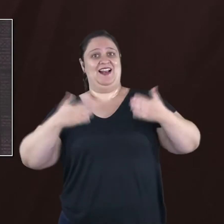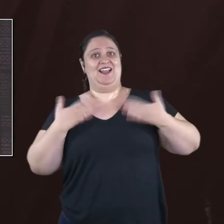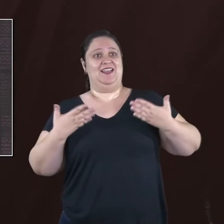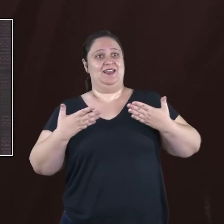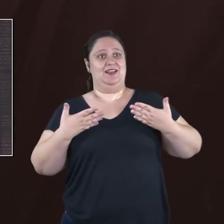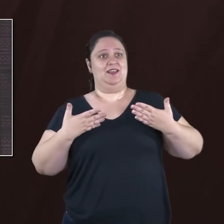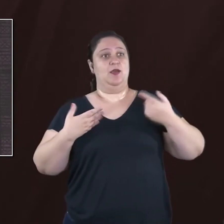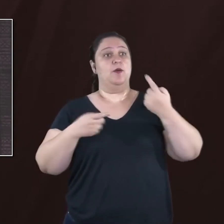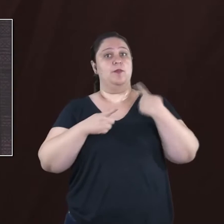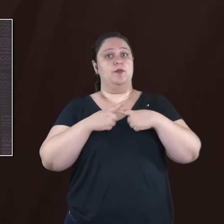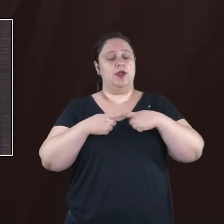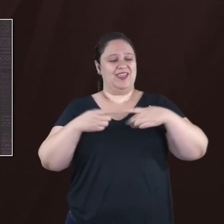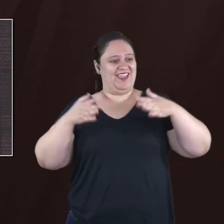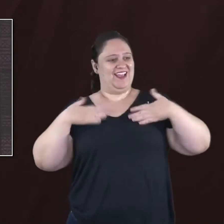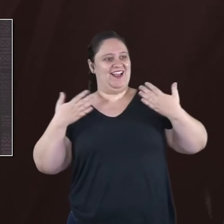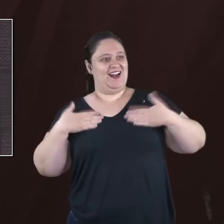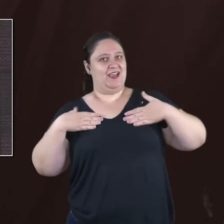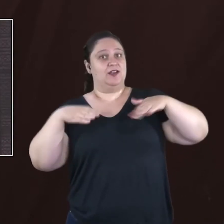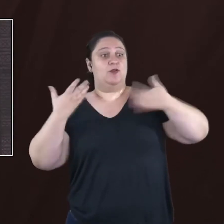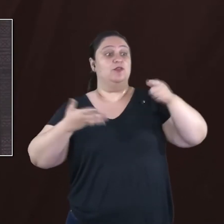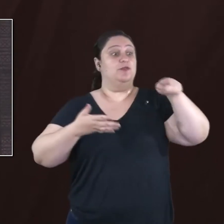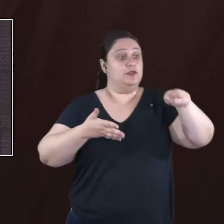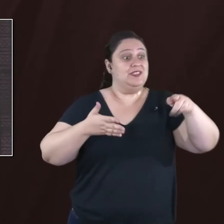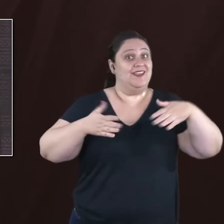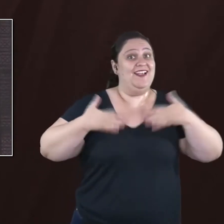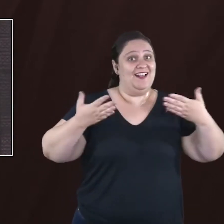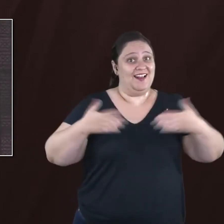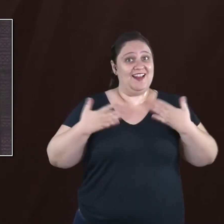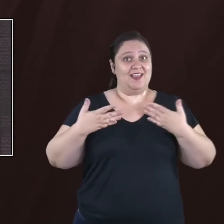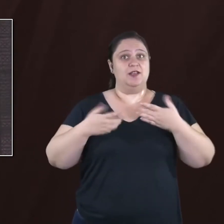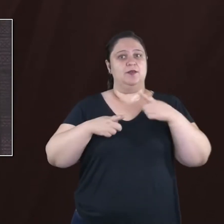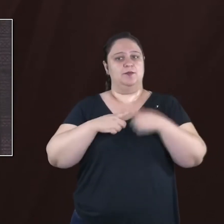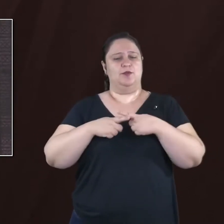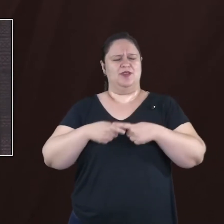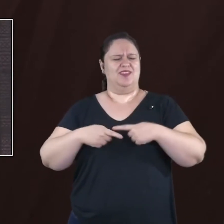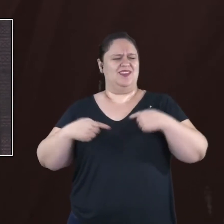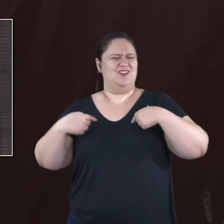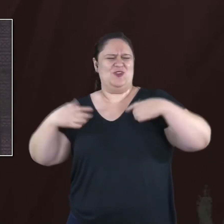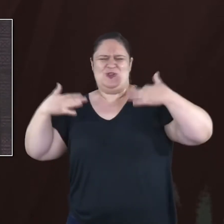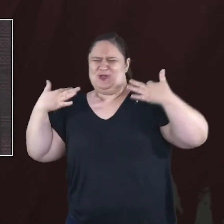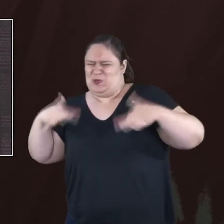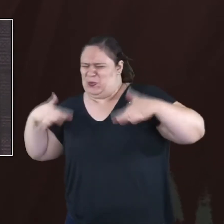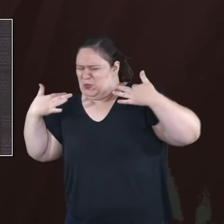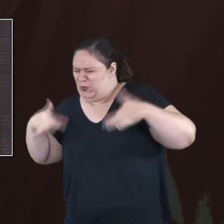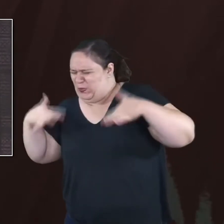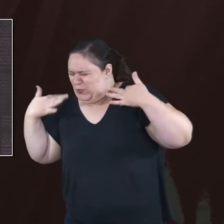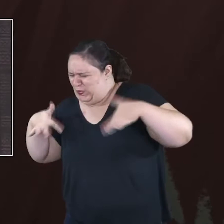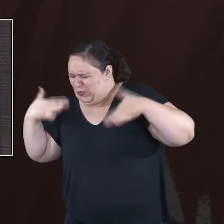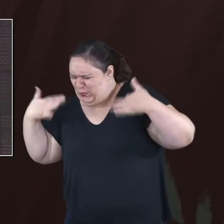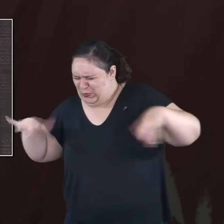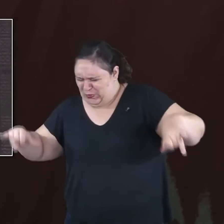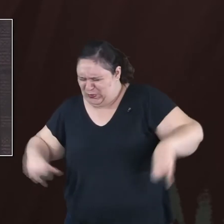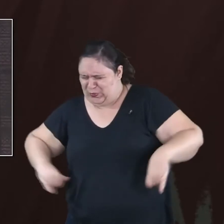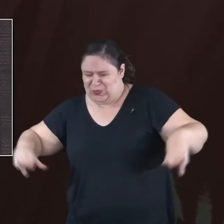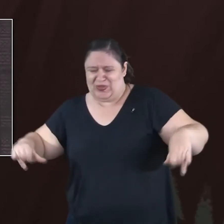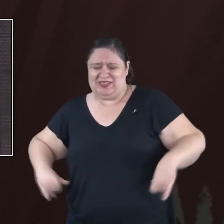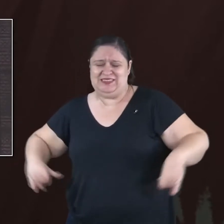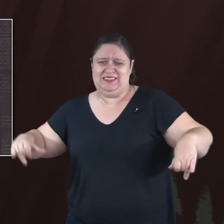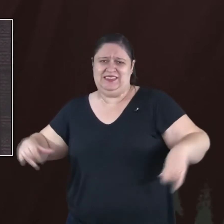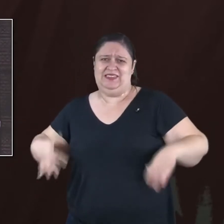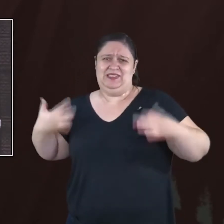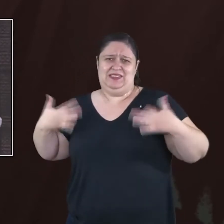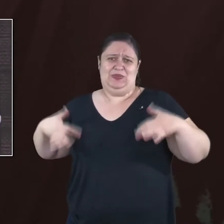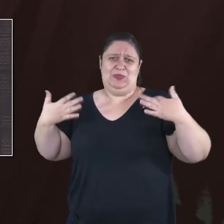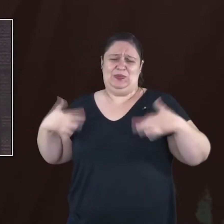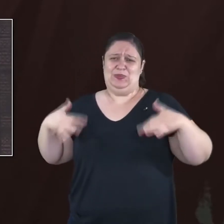a vossa. Porque no meio de muitos sofrimentos, irmãos, presta bem atenção, porque no meio